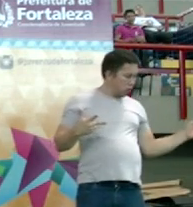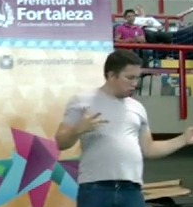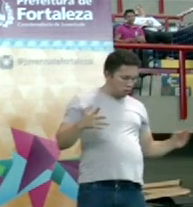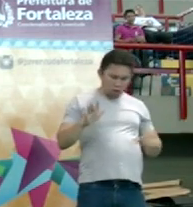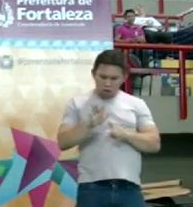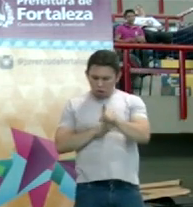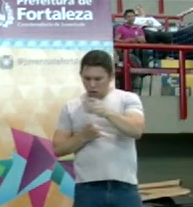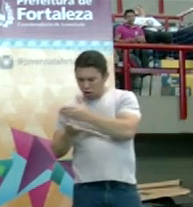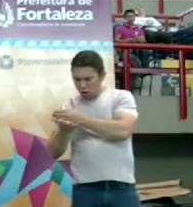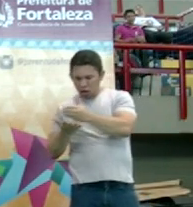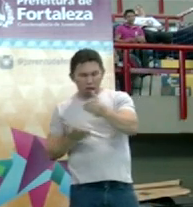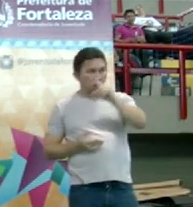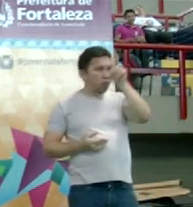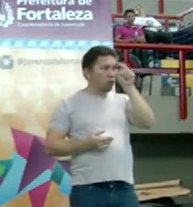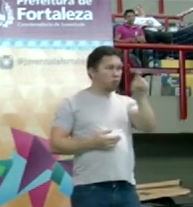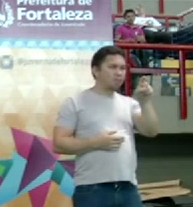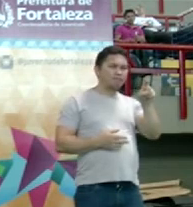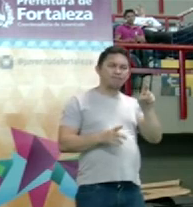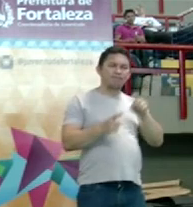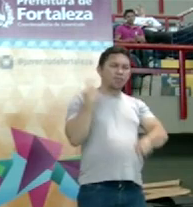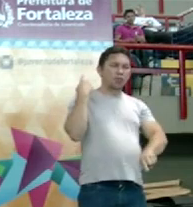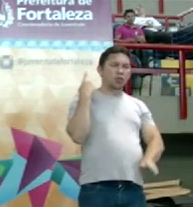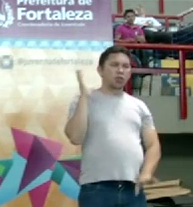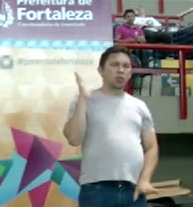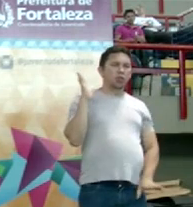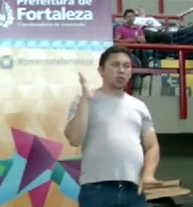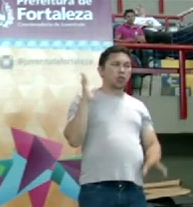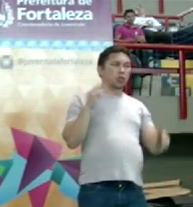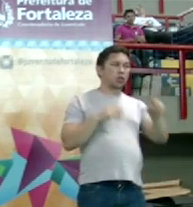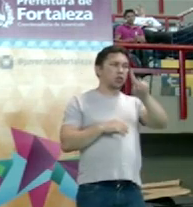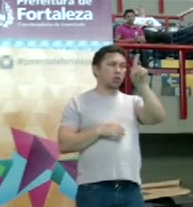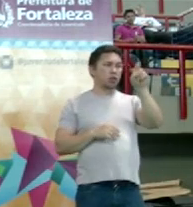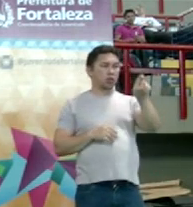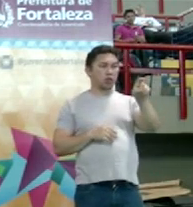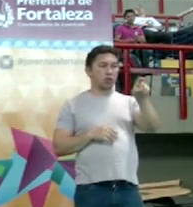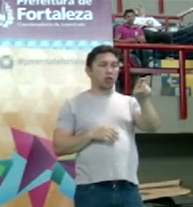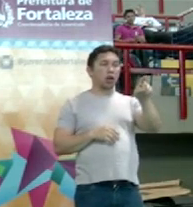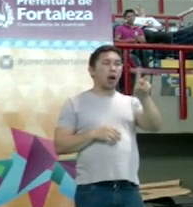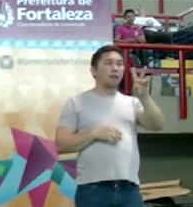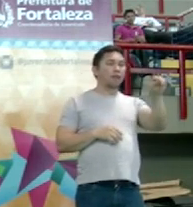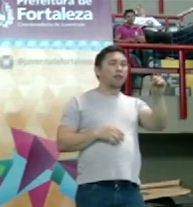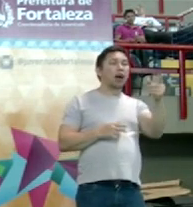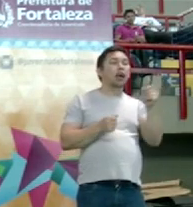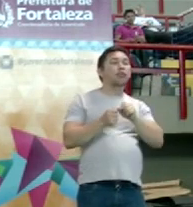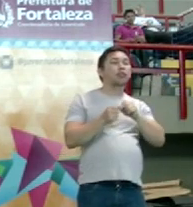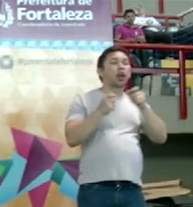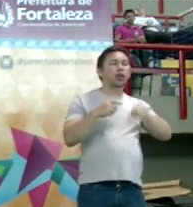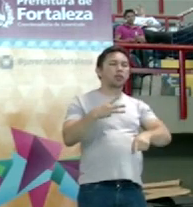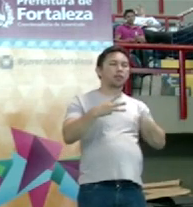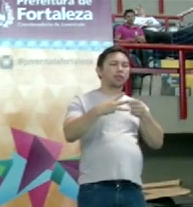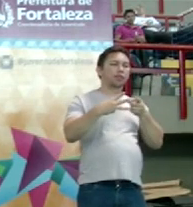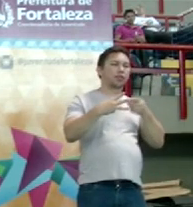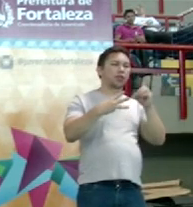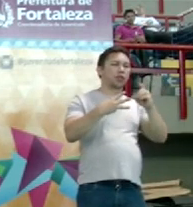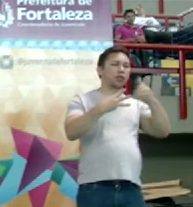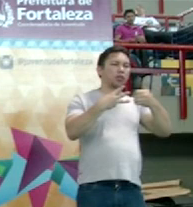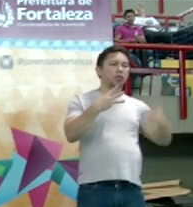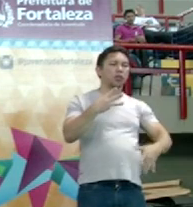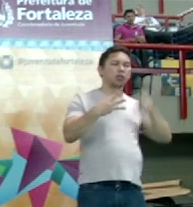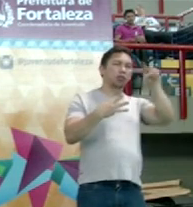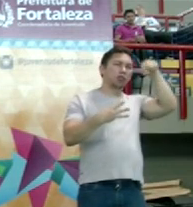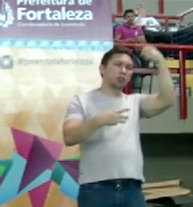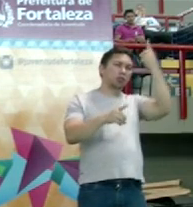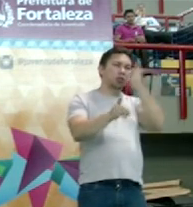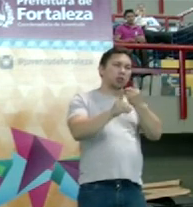começar a redação com pergunta, tá certo? As perguntas ficarão no desenvolvimento. A gente vai falar no